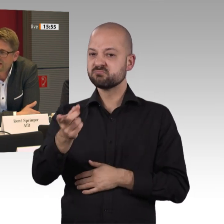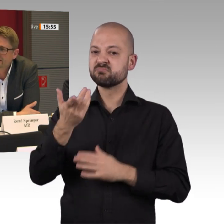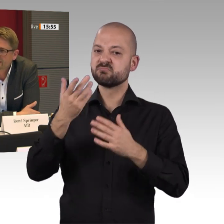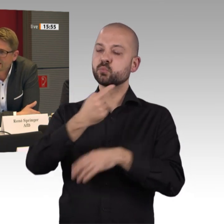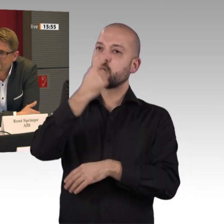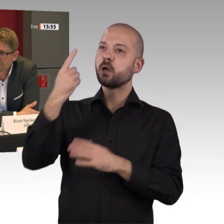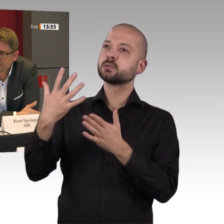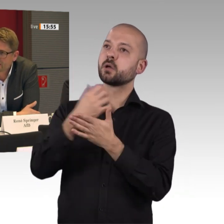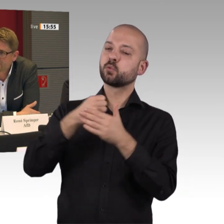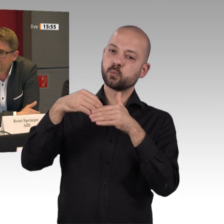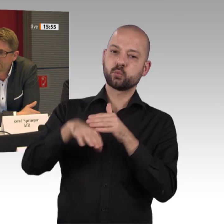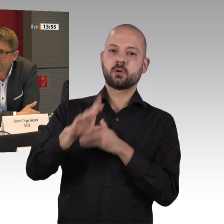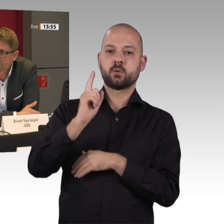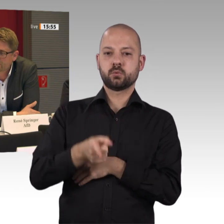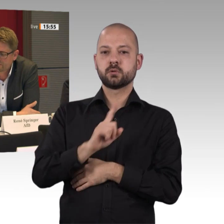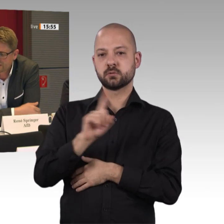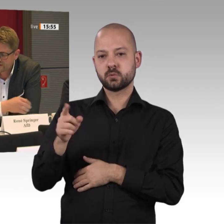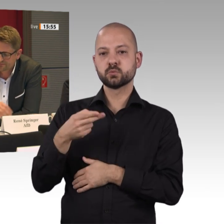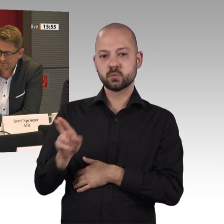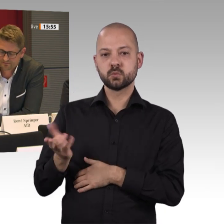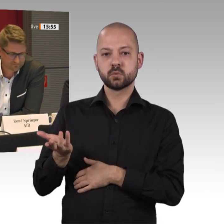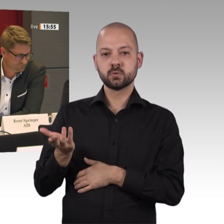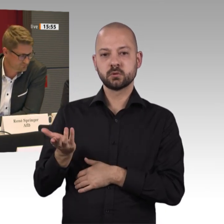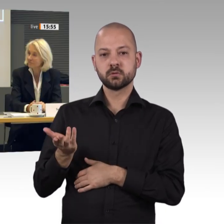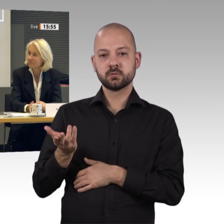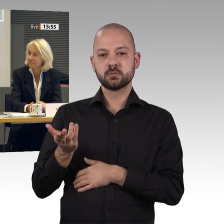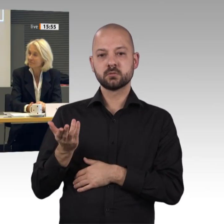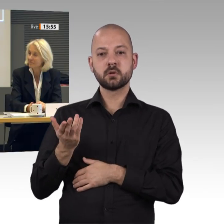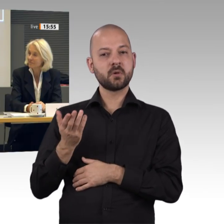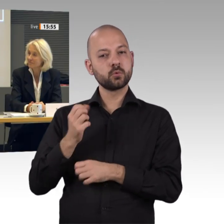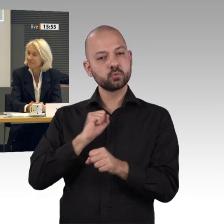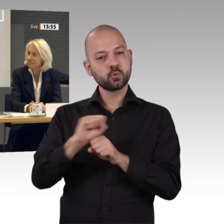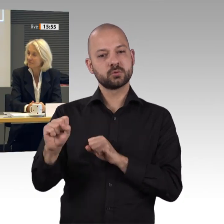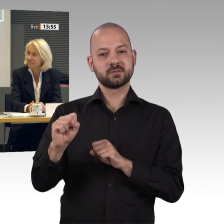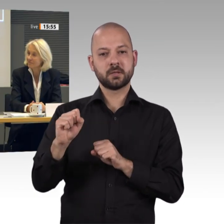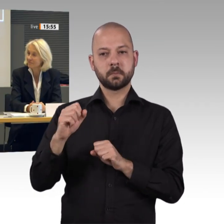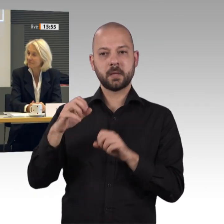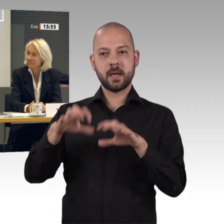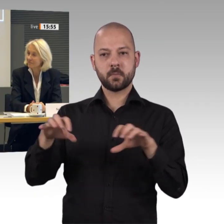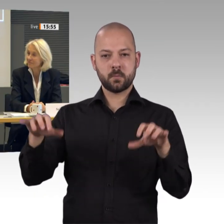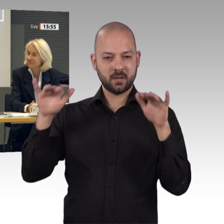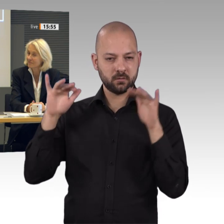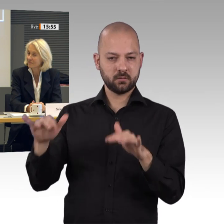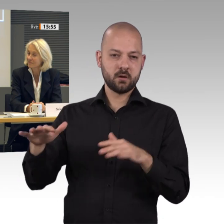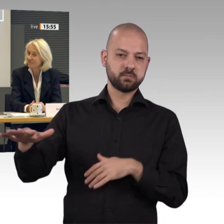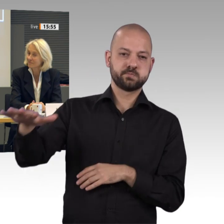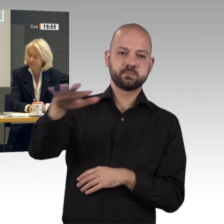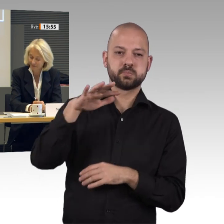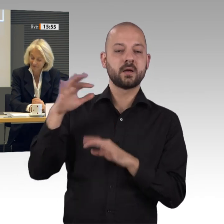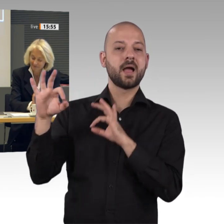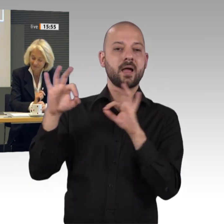der Gerechtigkeitsperspektive bewerten würden. Danke. Für den Städte- und Gemeindebund die Frau Krickel.